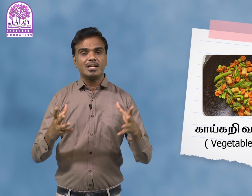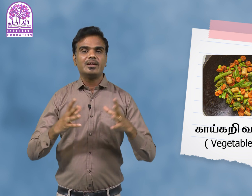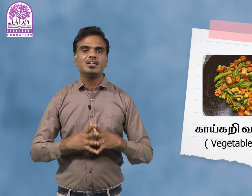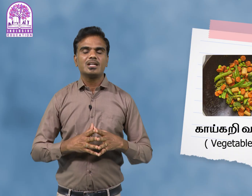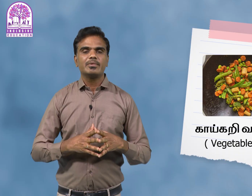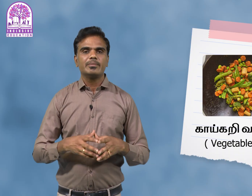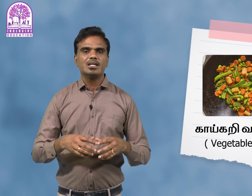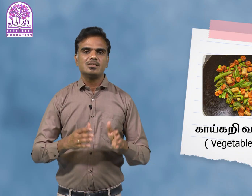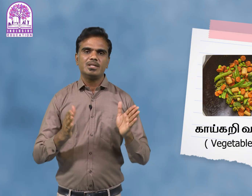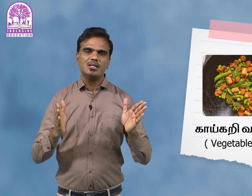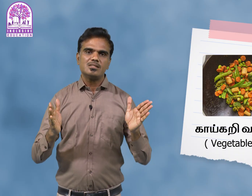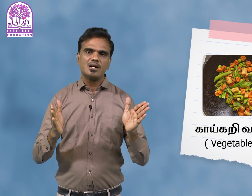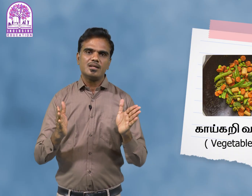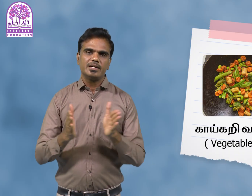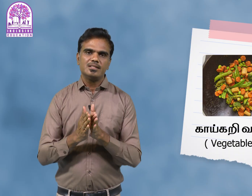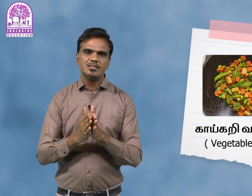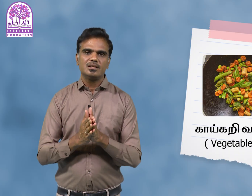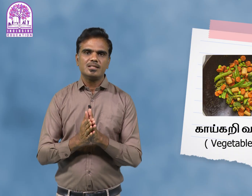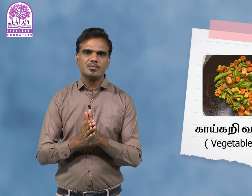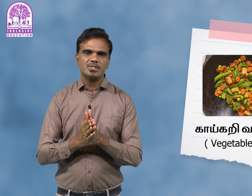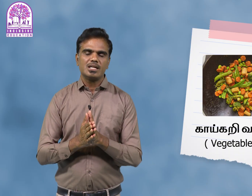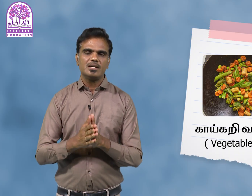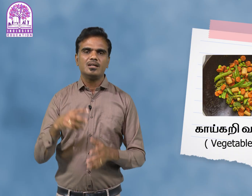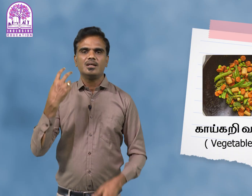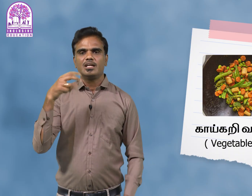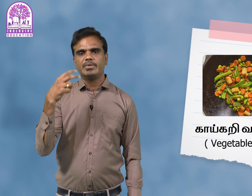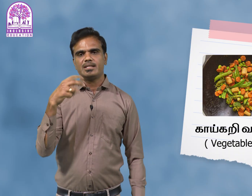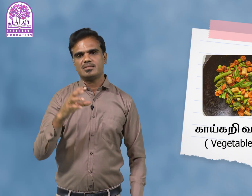கையில் அதில் காமிக்காமல் என்னாச்சு அப்படின்னா ஷார்ட்டாக ஆகிடுச்சு. என்னாச்சு இப்போ ஷார்ட்டாக இப்படி ஆகிடுச்சு.